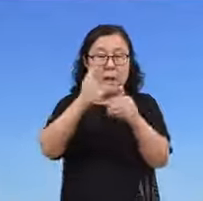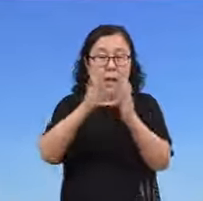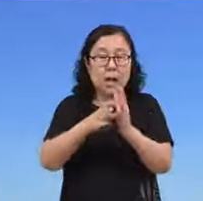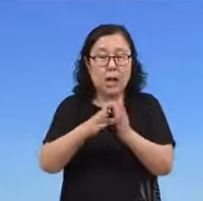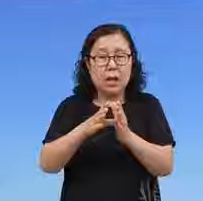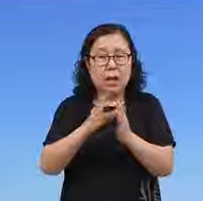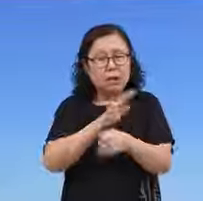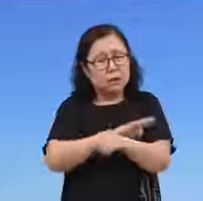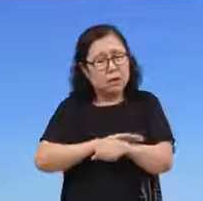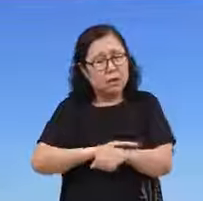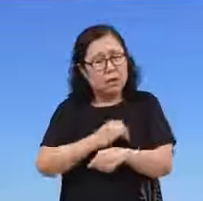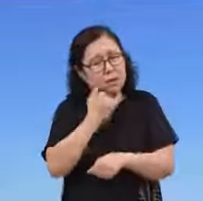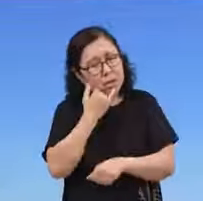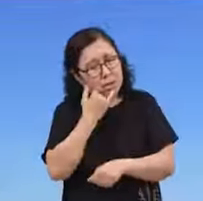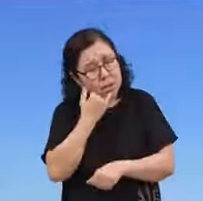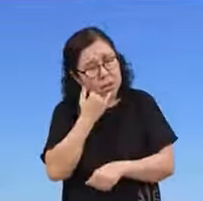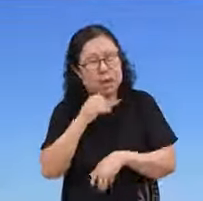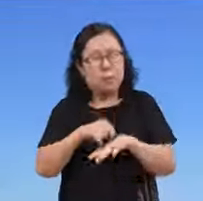피할 수가 없습니다.